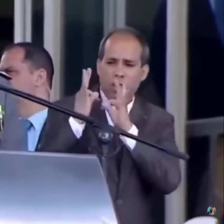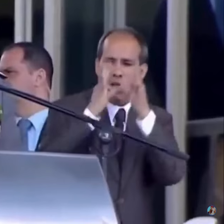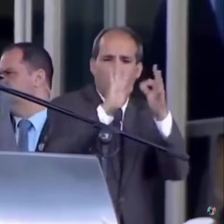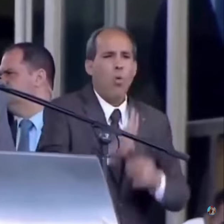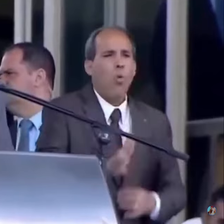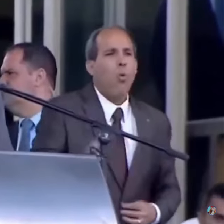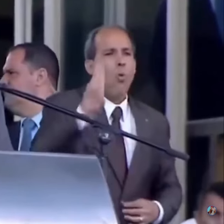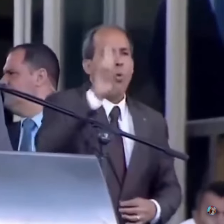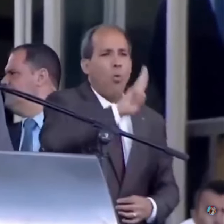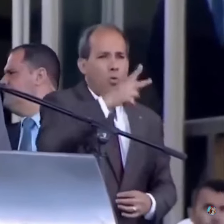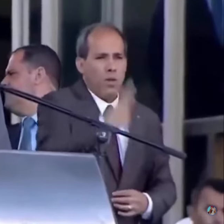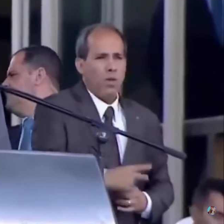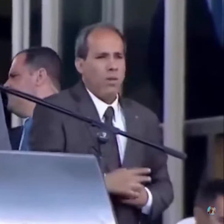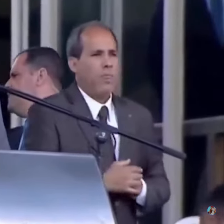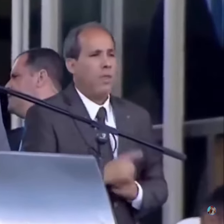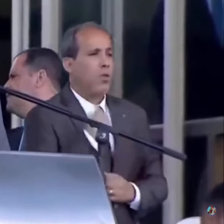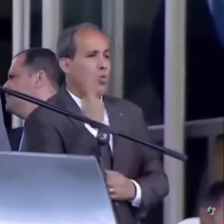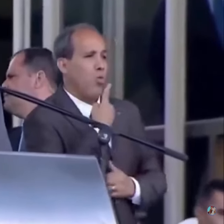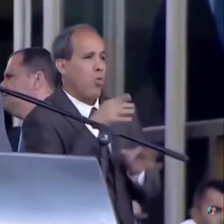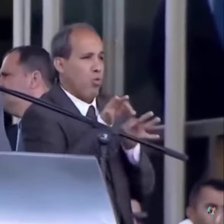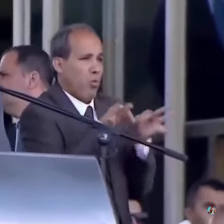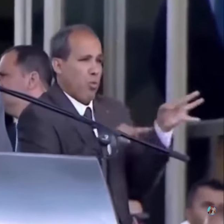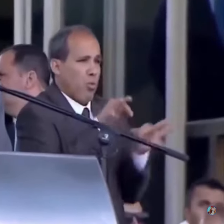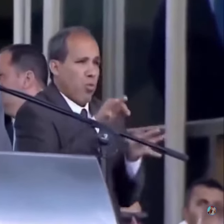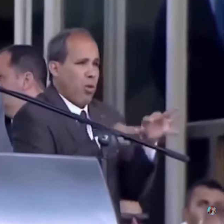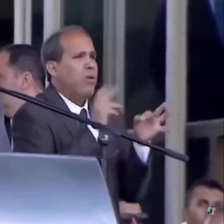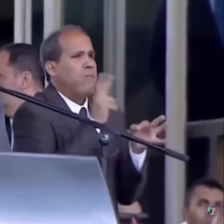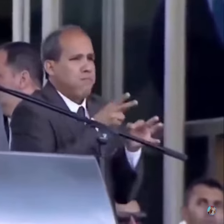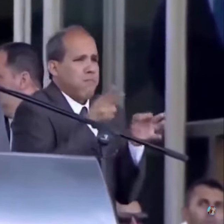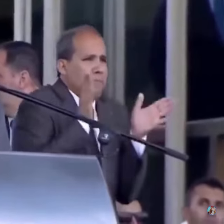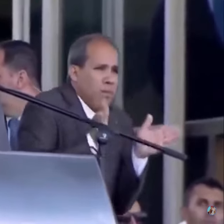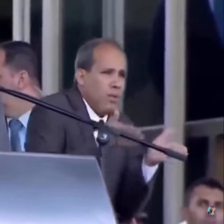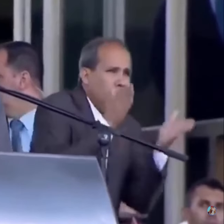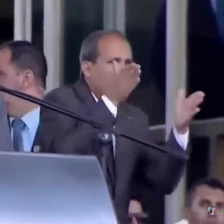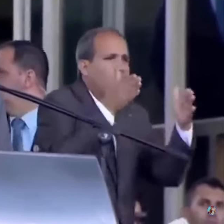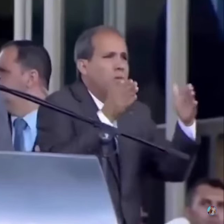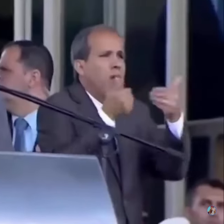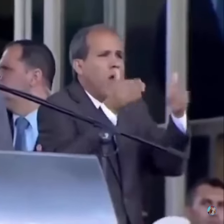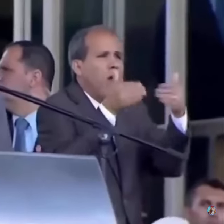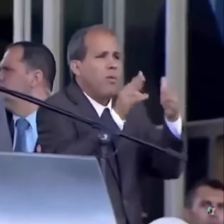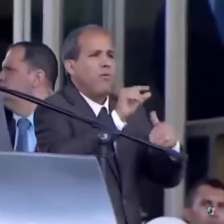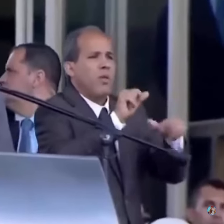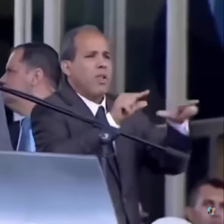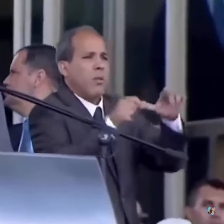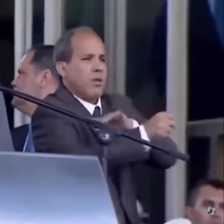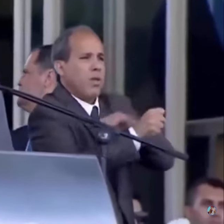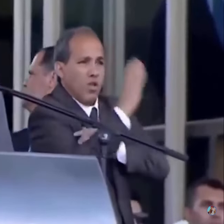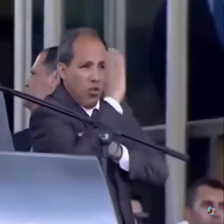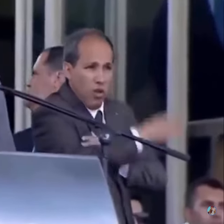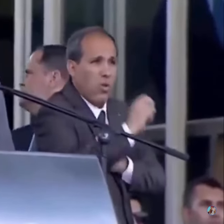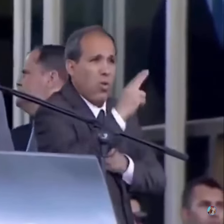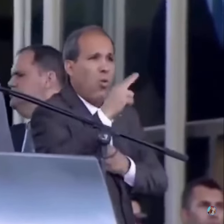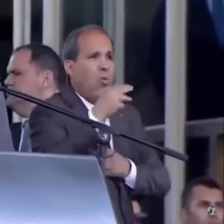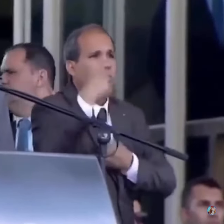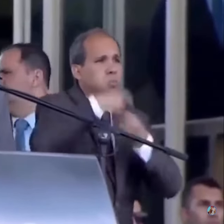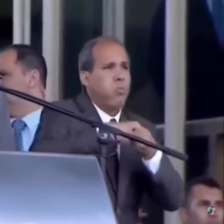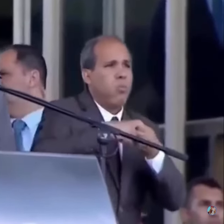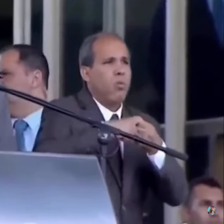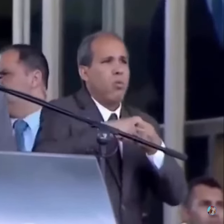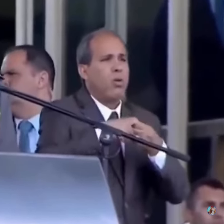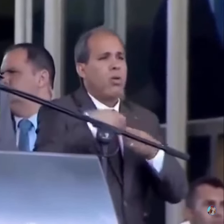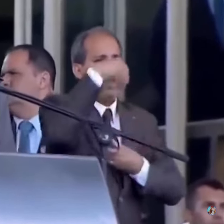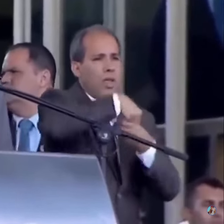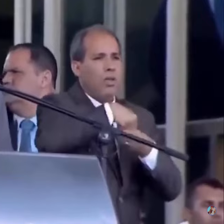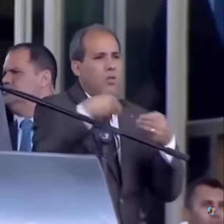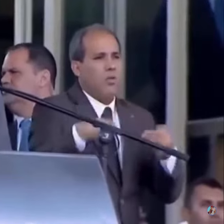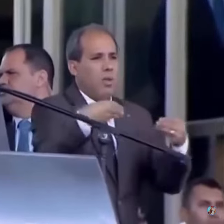dual. Nossos projetos estimulam a geração de empregos, diretos e indiretos, na base industrial de